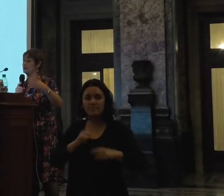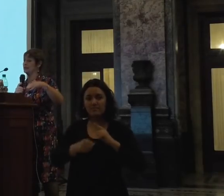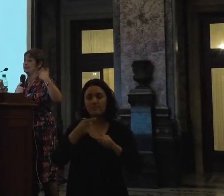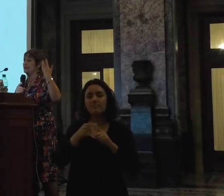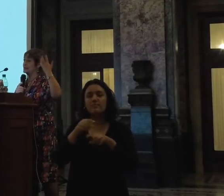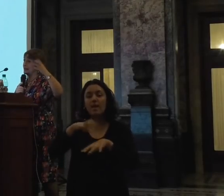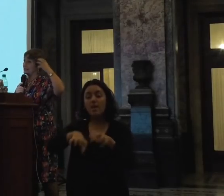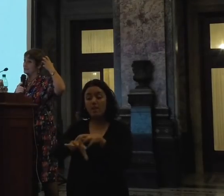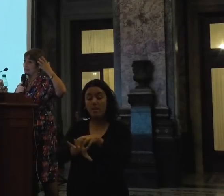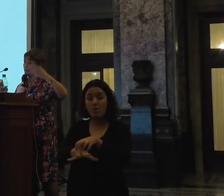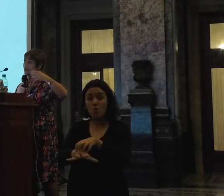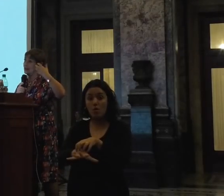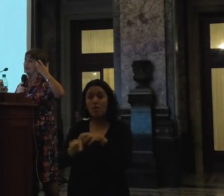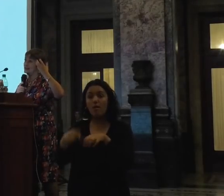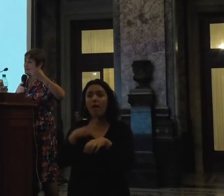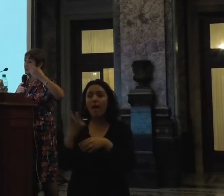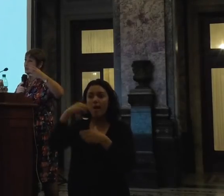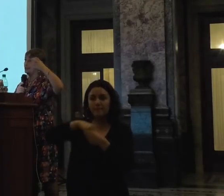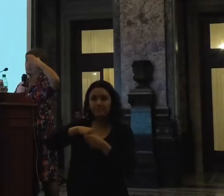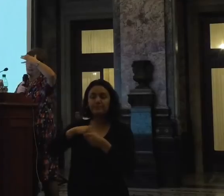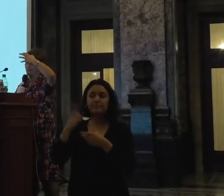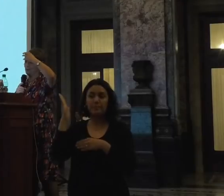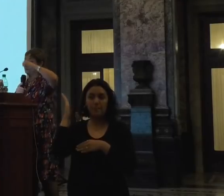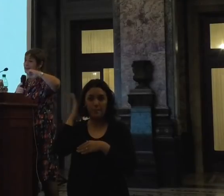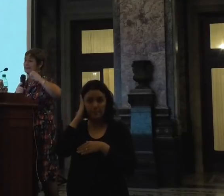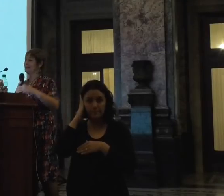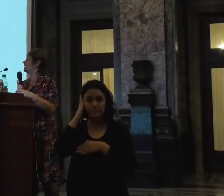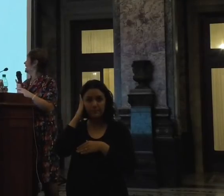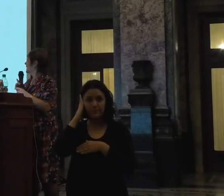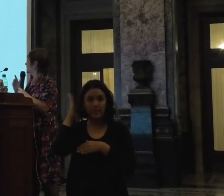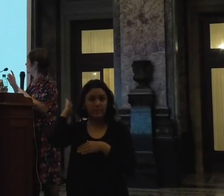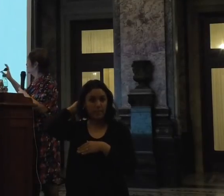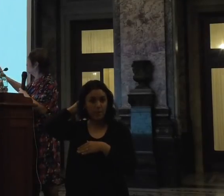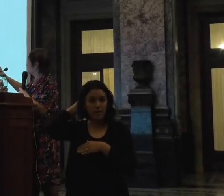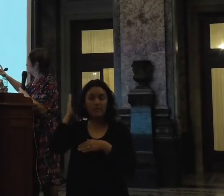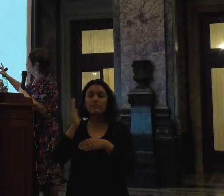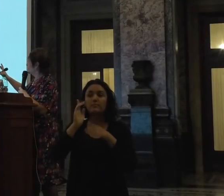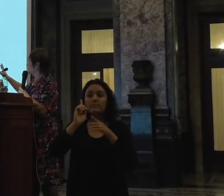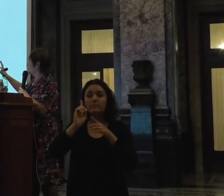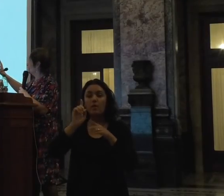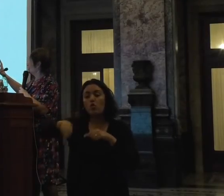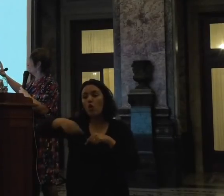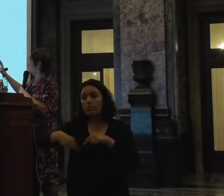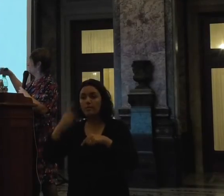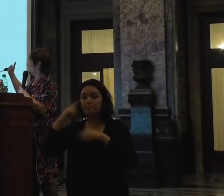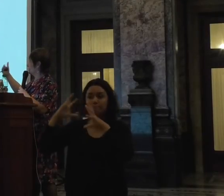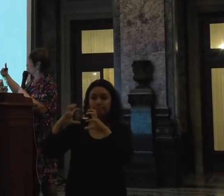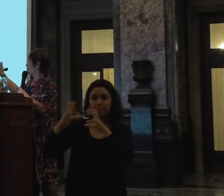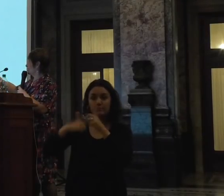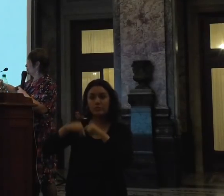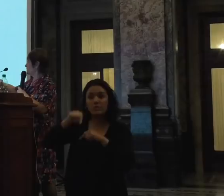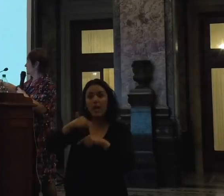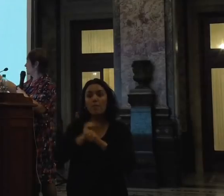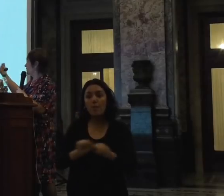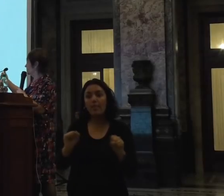incluyen las áreas parietales, temporales y frontales, Y dependiendo de si hablamos de la